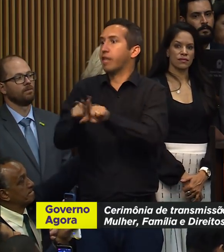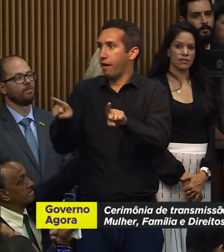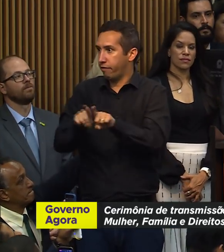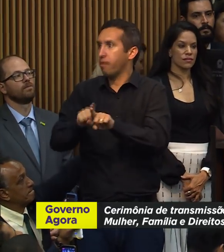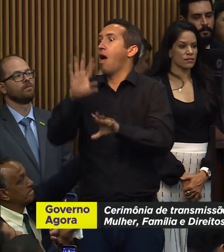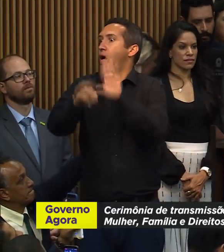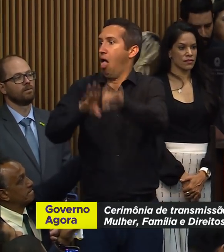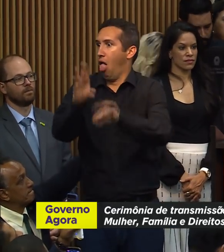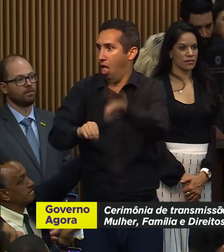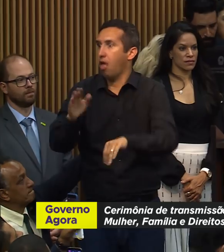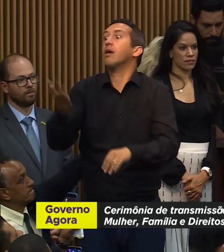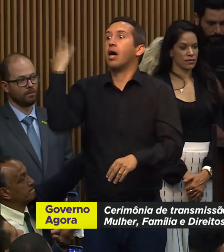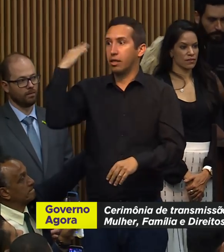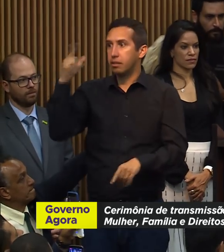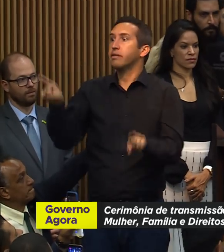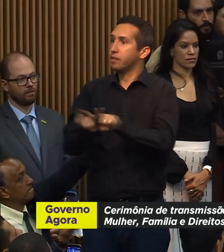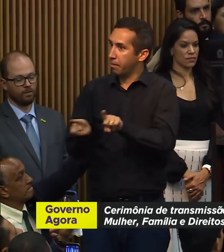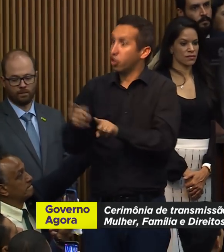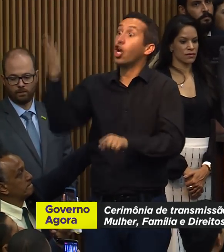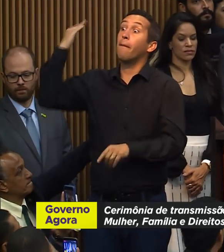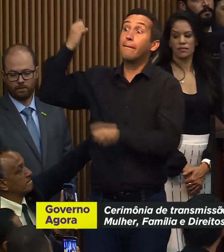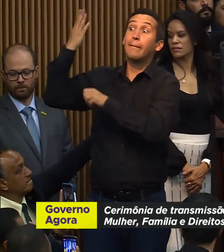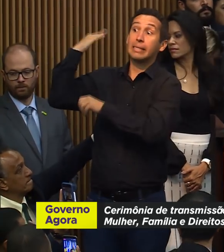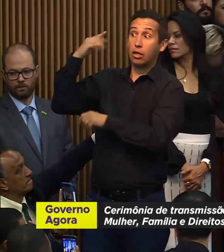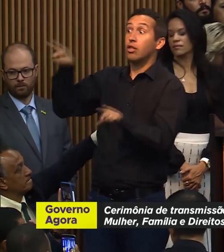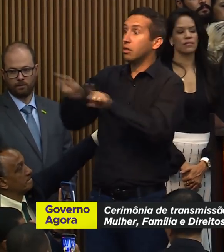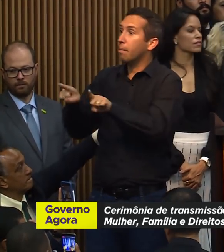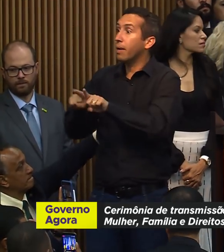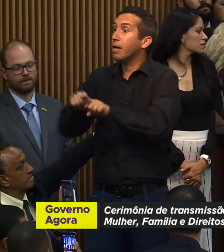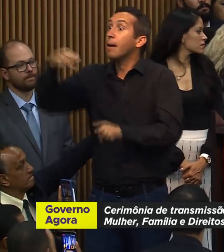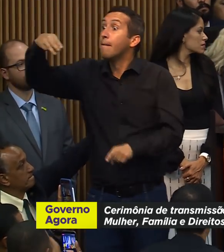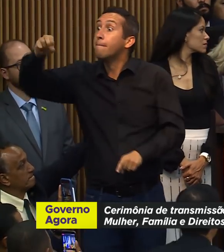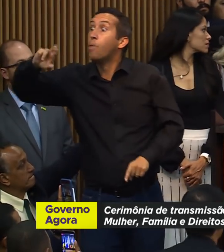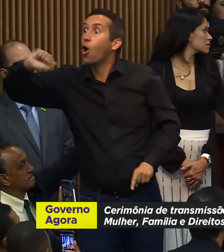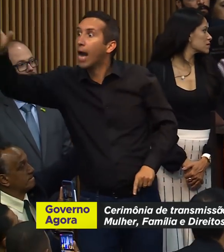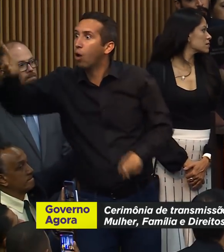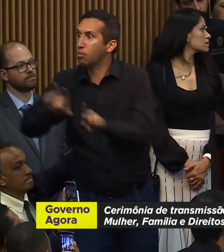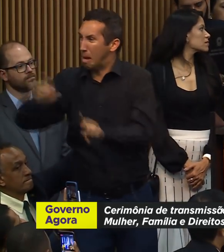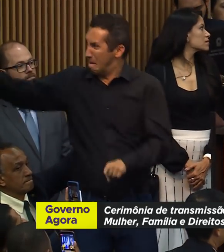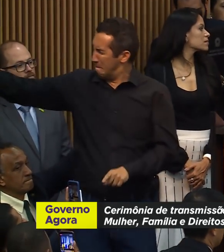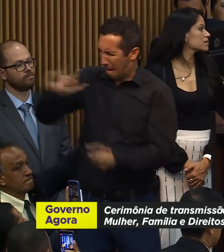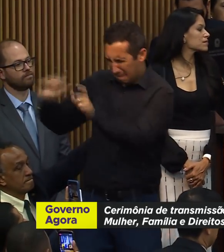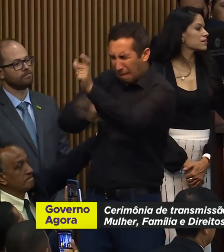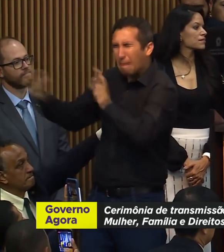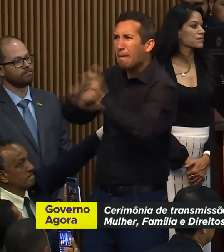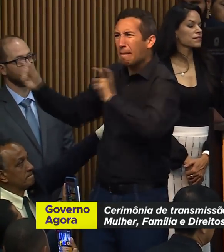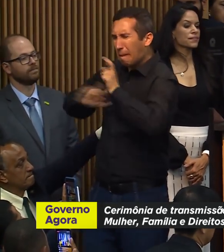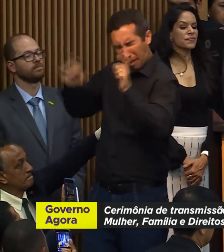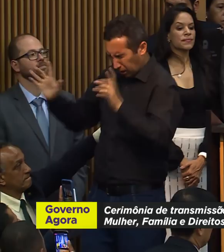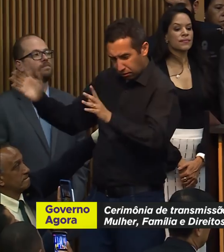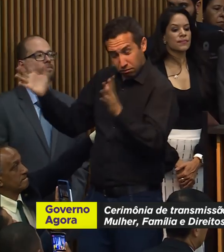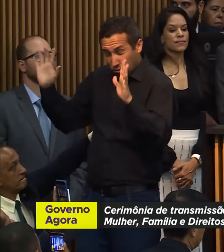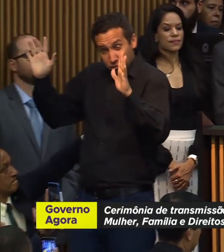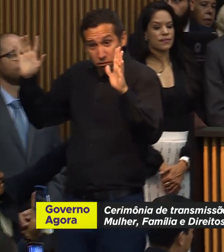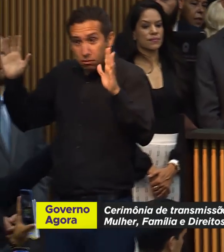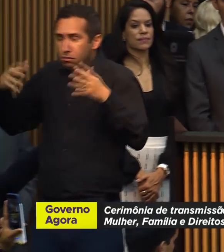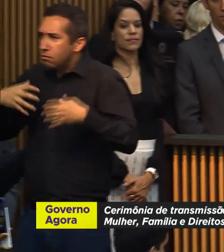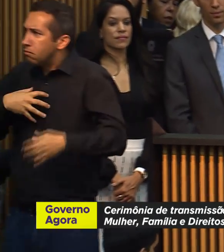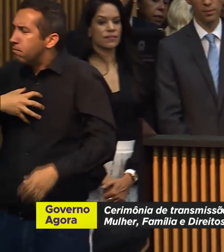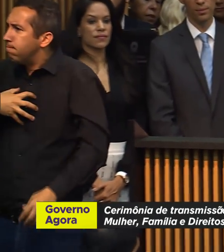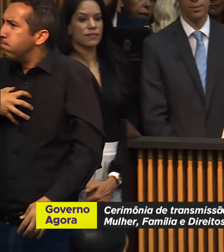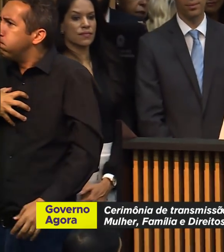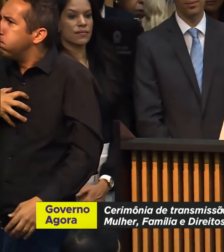E nos últimos dias também o abuso moral. Foram implacáveis comigo. Minha crença